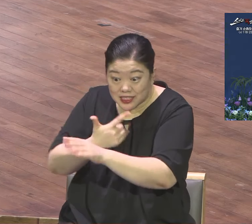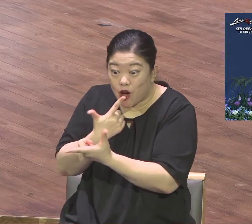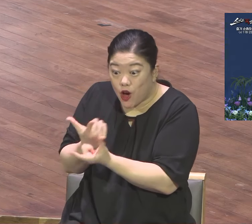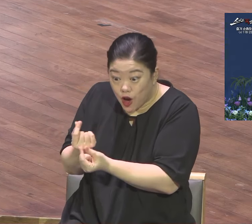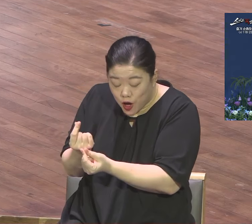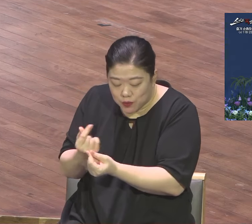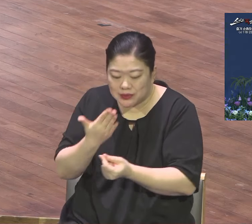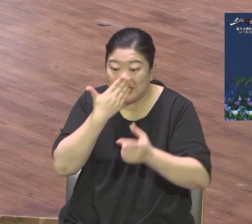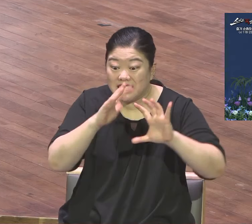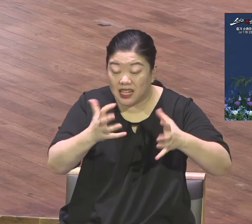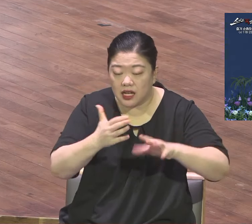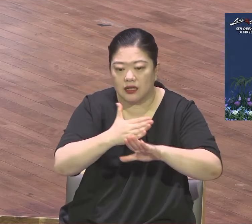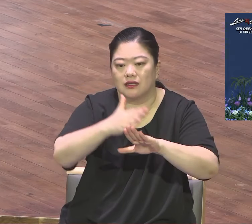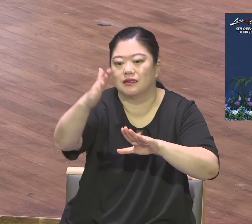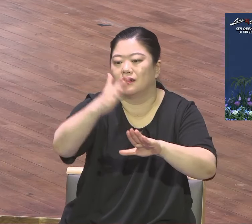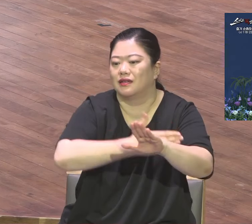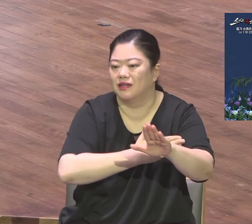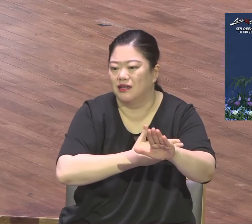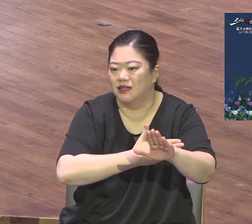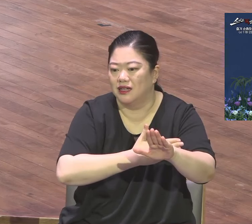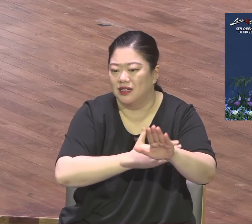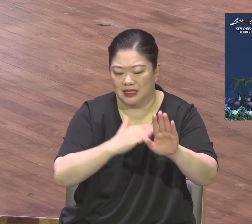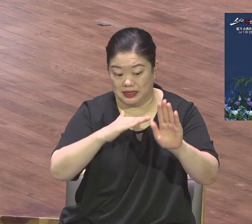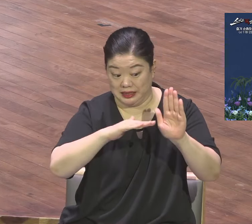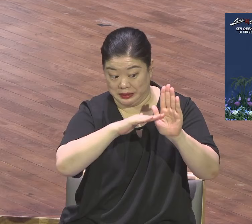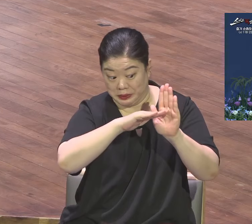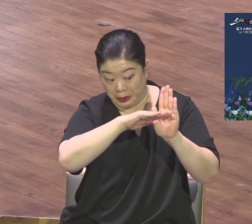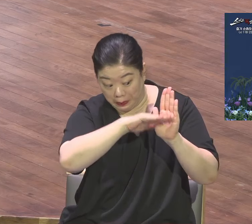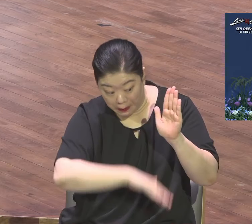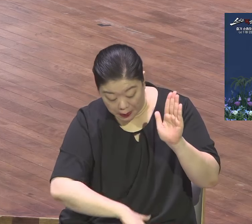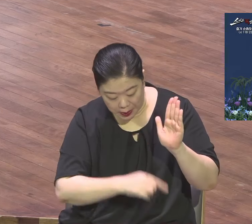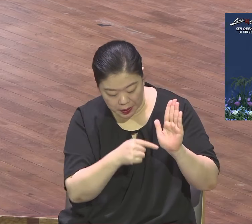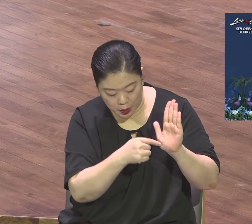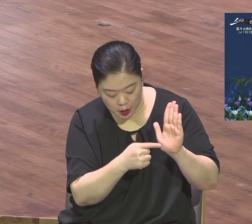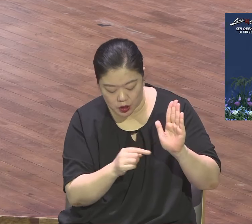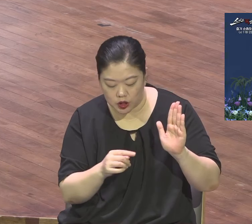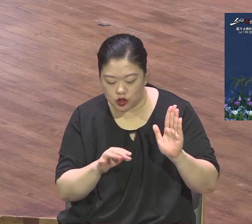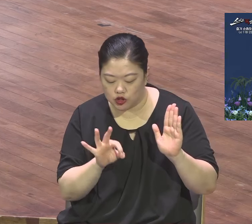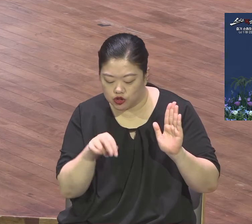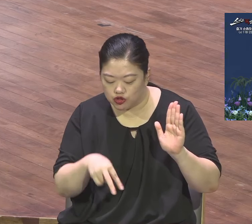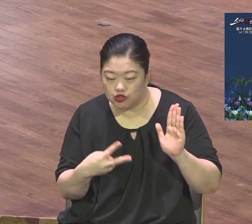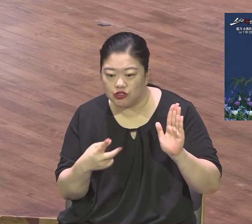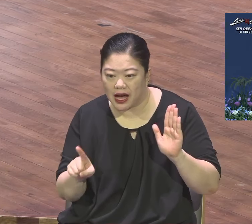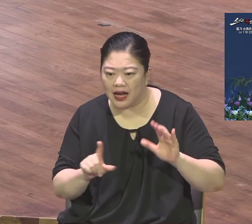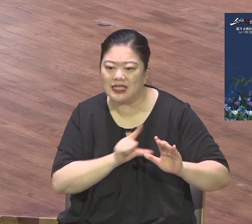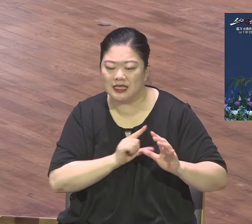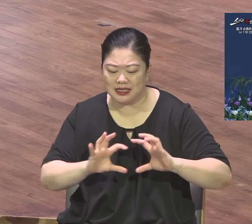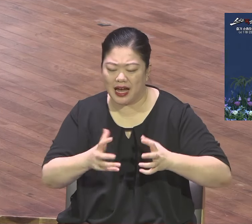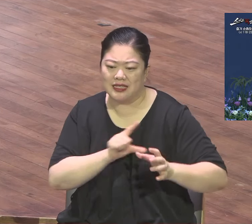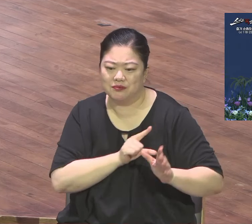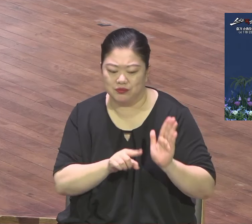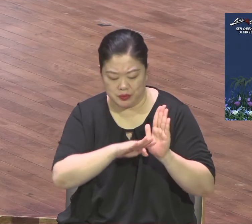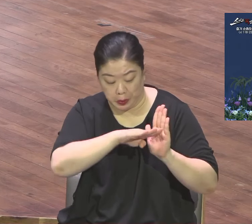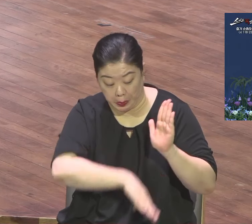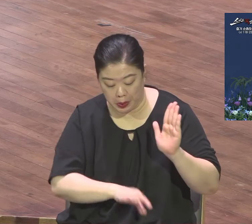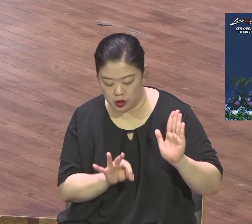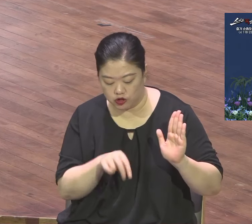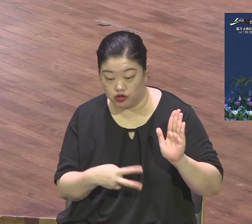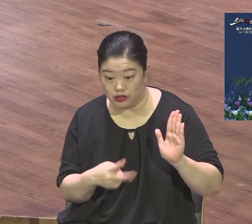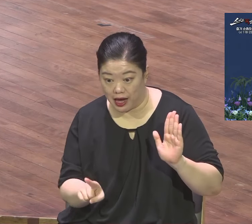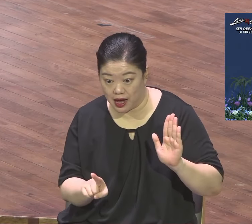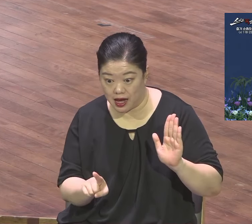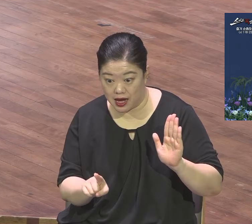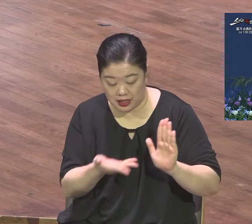나누어져 있어요. 그래서 남쪽은 예루살렘 중심으로 유다라는 나라 명칭으로 되어 있었고